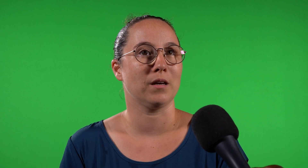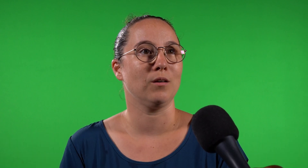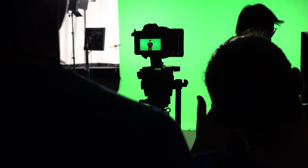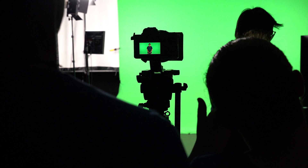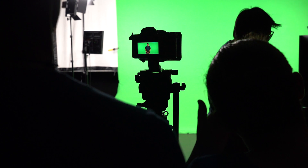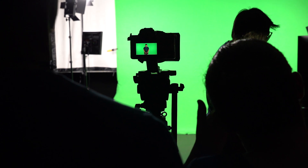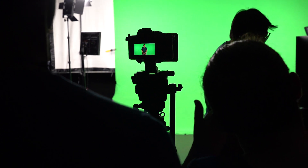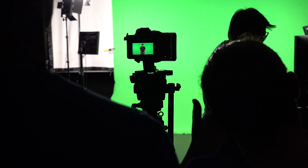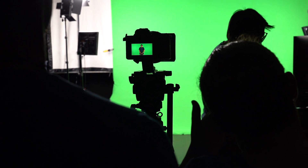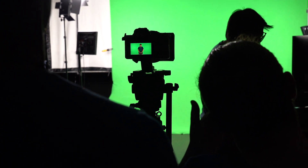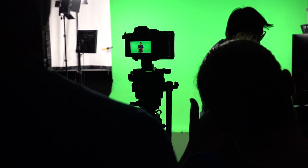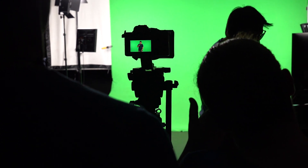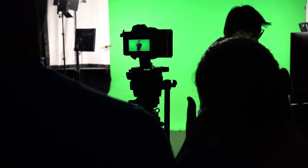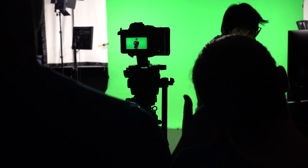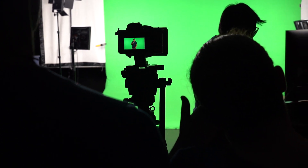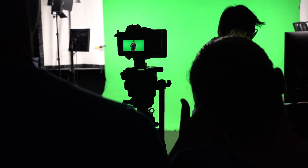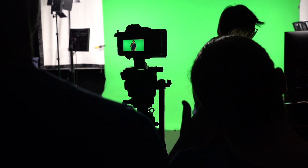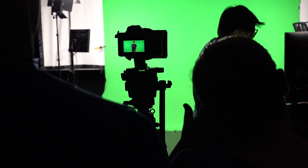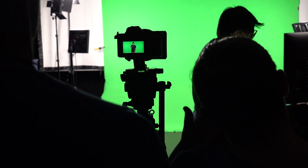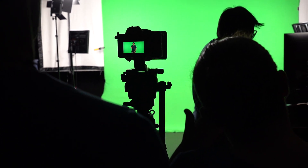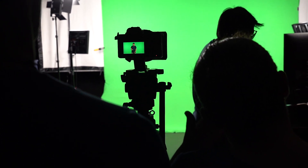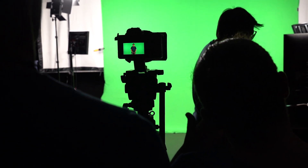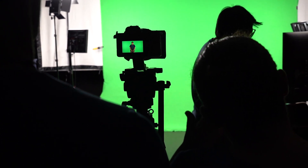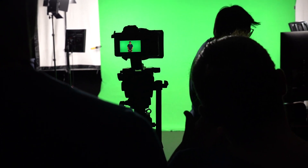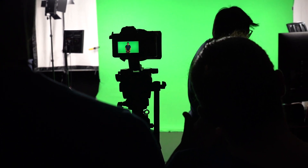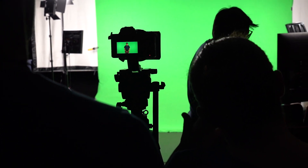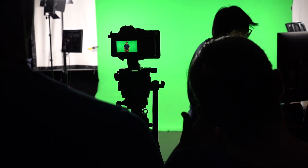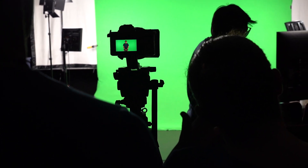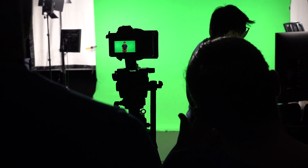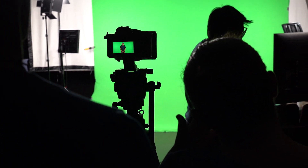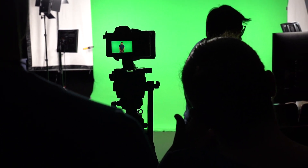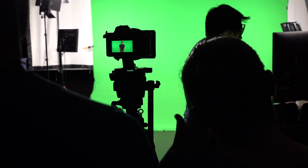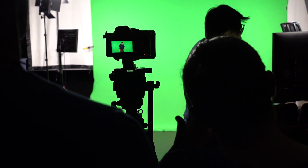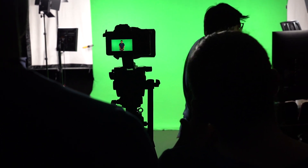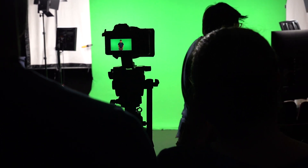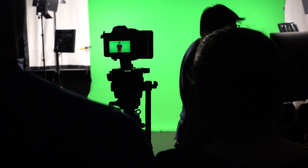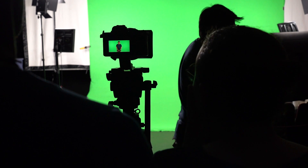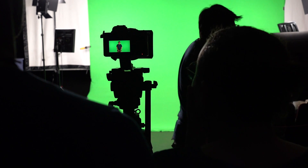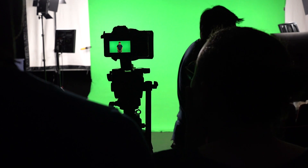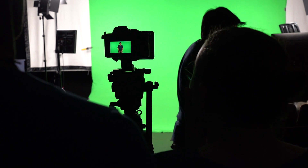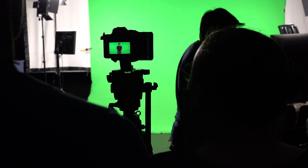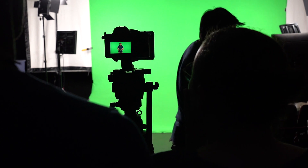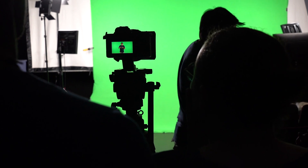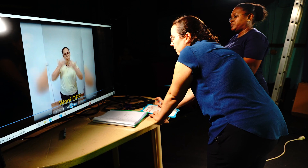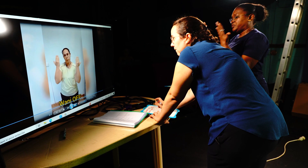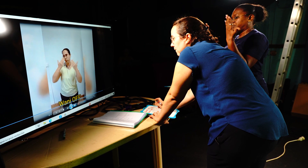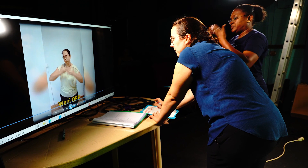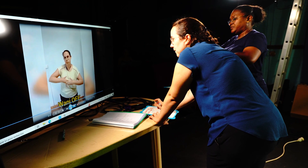après l'attribution des rôles et jusqu'à venir au camp, que ce soit les sourds de Cayenne ou les sourds